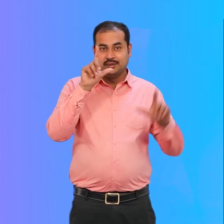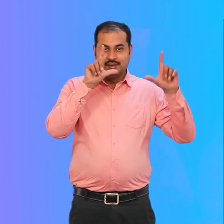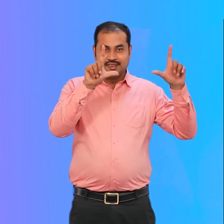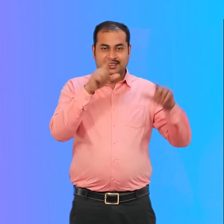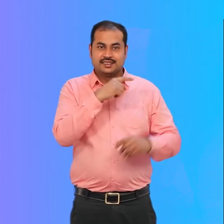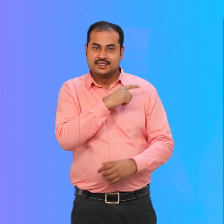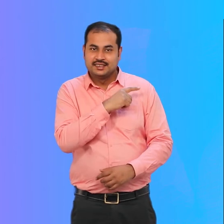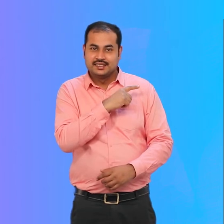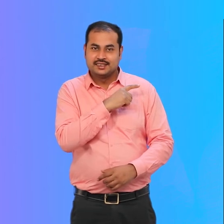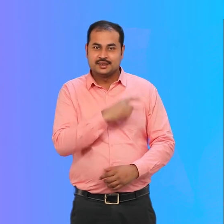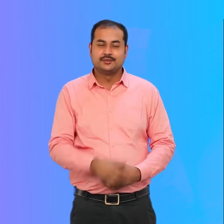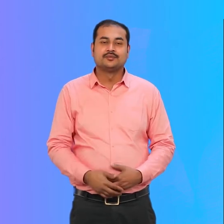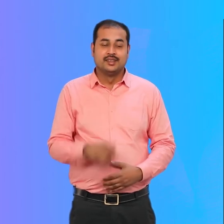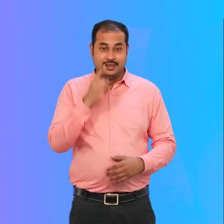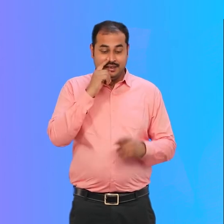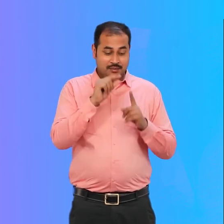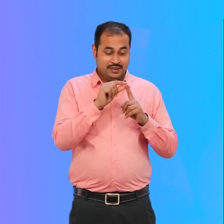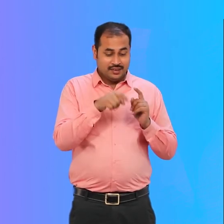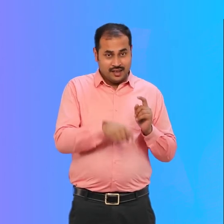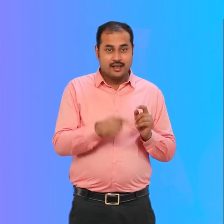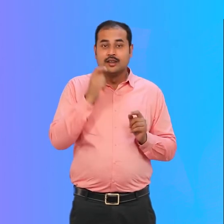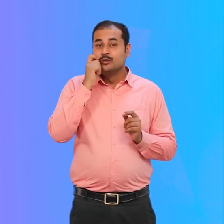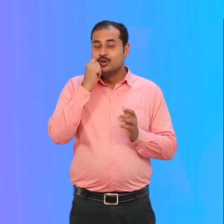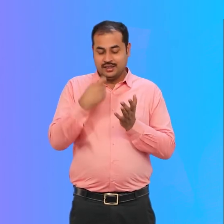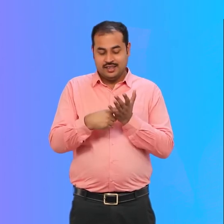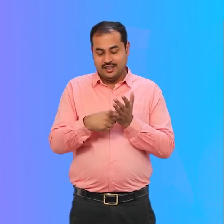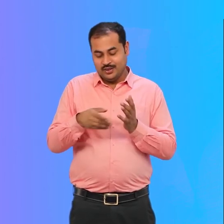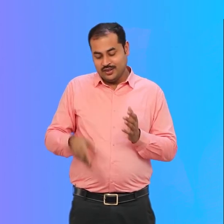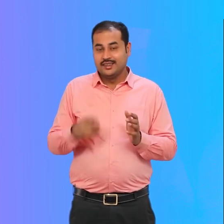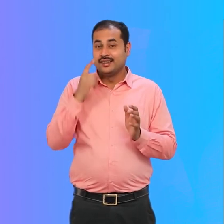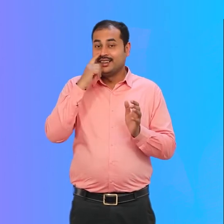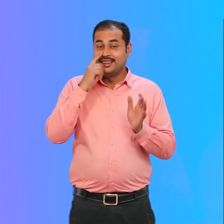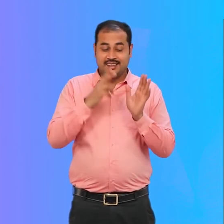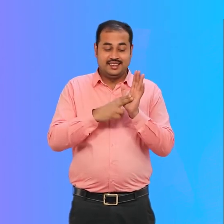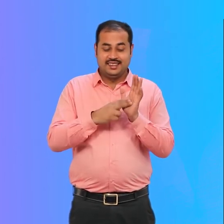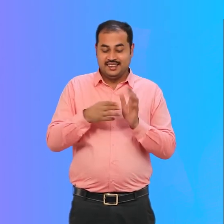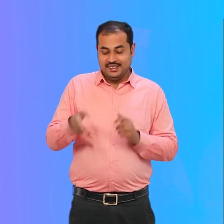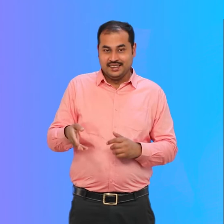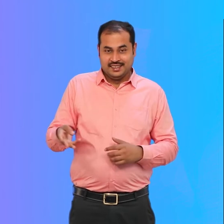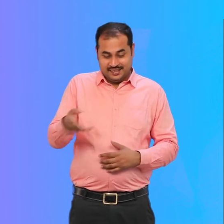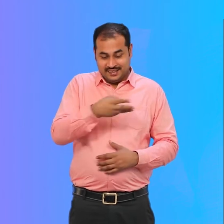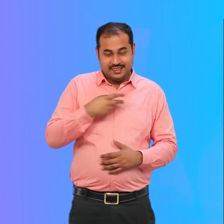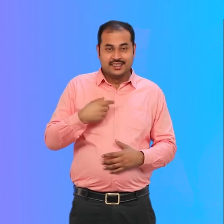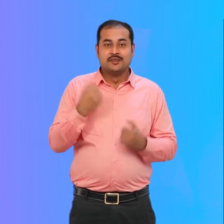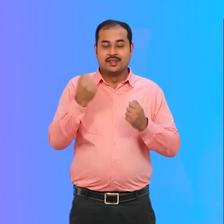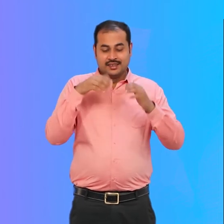और तीसरे चित्र में कि प्रिया रोहन और नीति बस में बैठे हैं